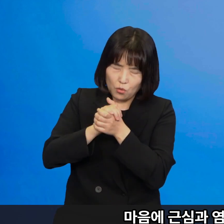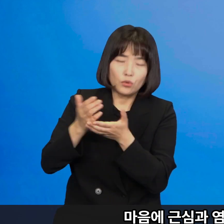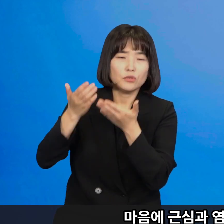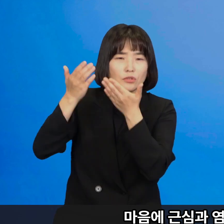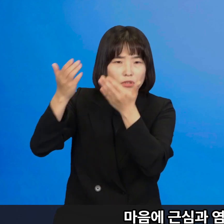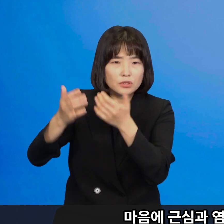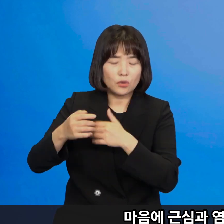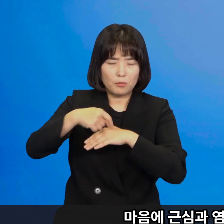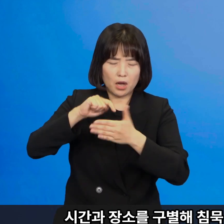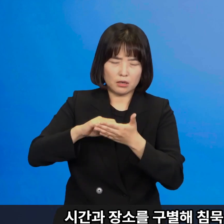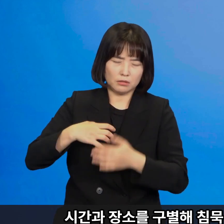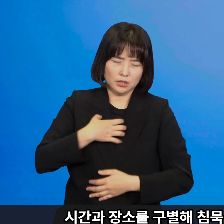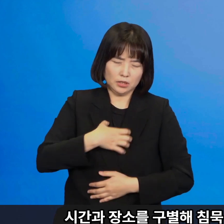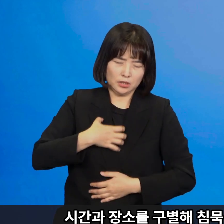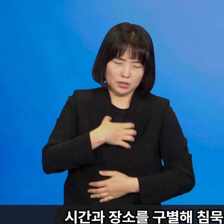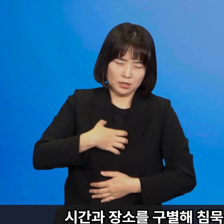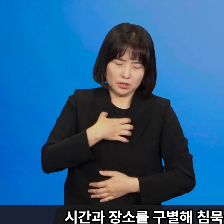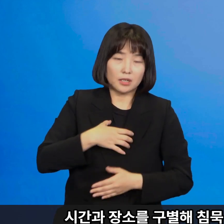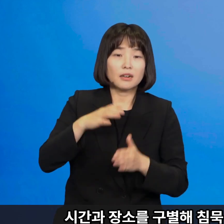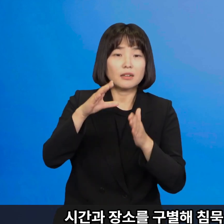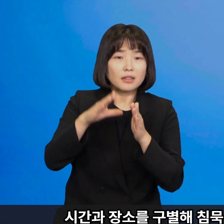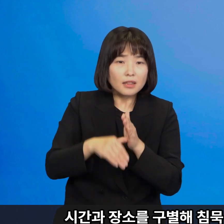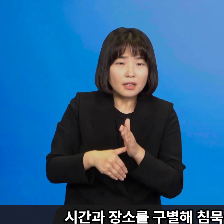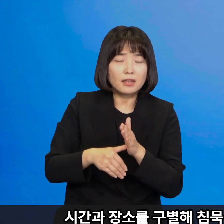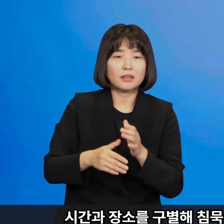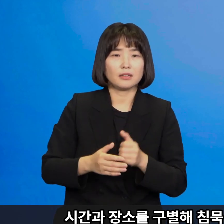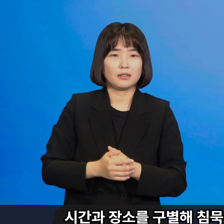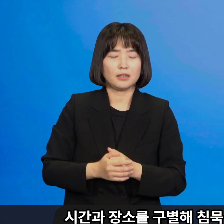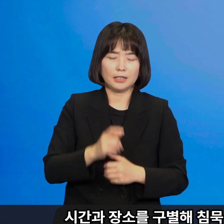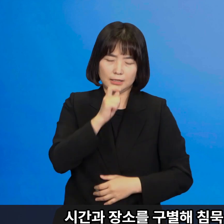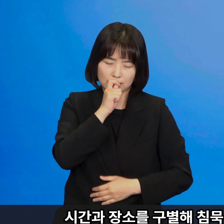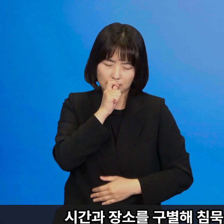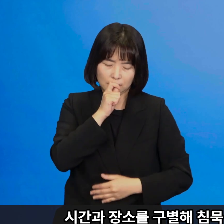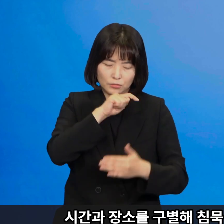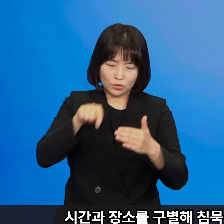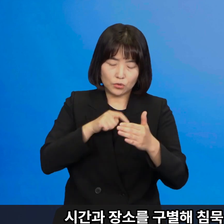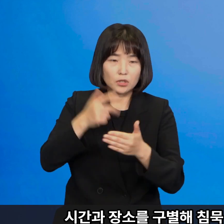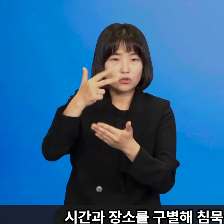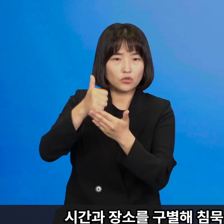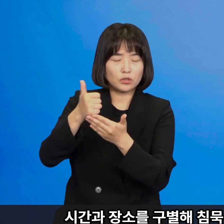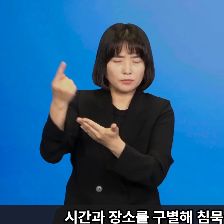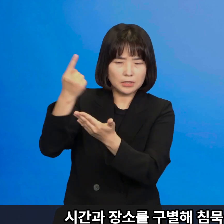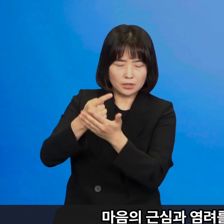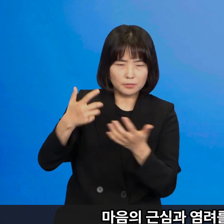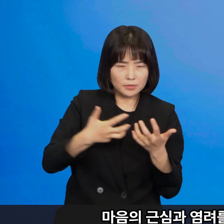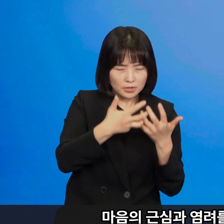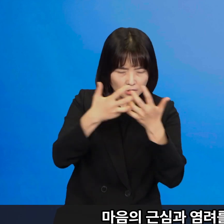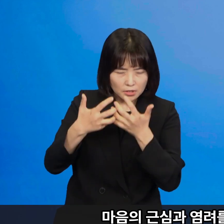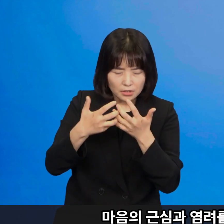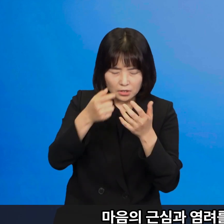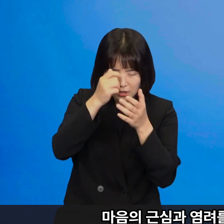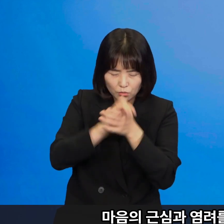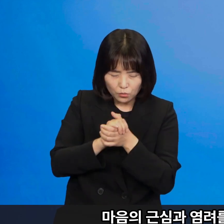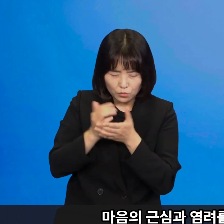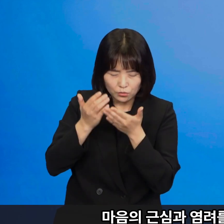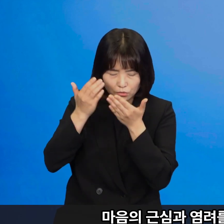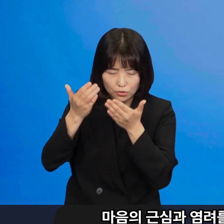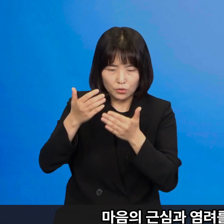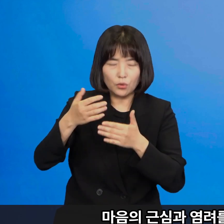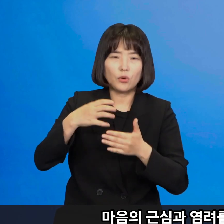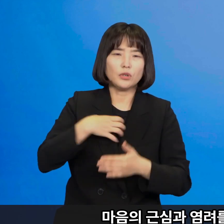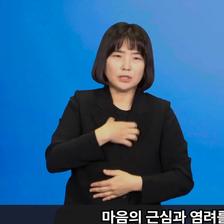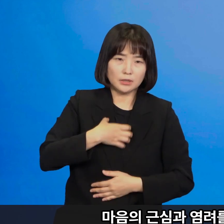염려가 몰려올 때에는 시간과 장소를 구별해 침묵 가운데 주님의 임재를 구하며 마음의 근심과